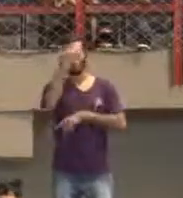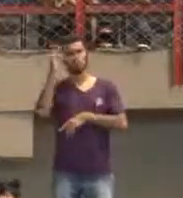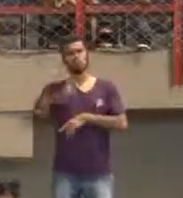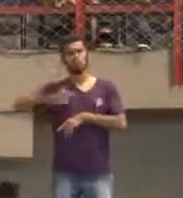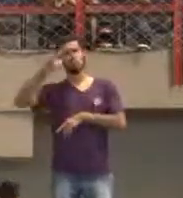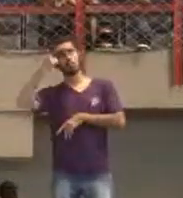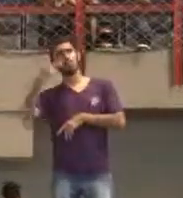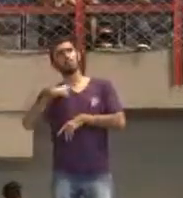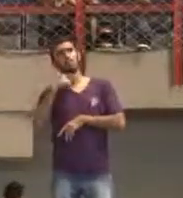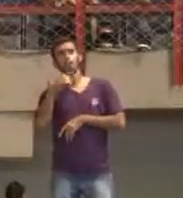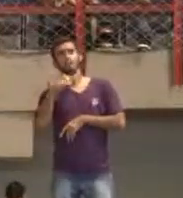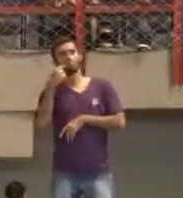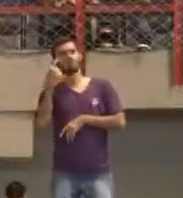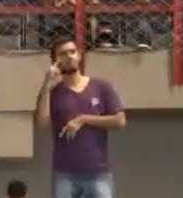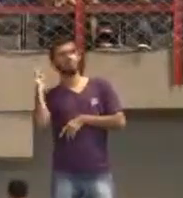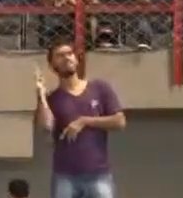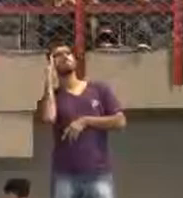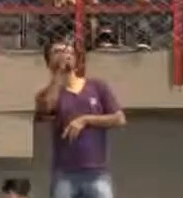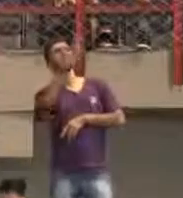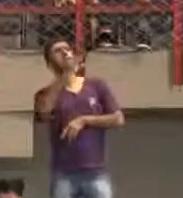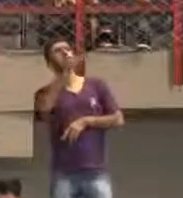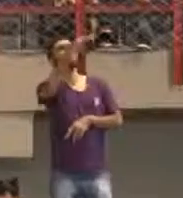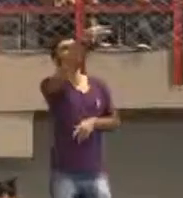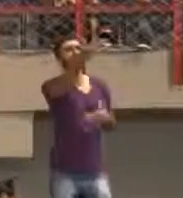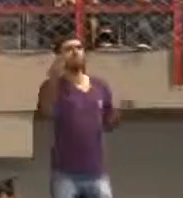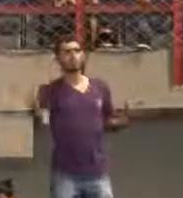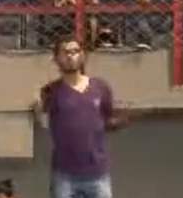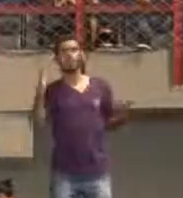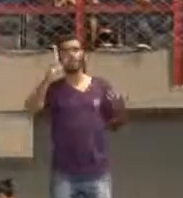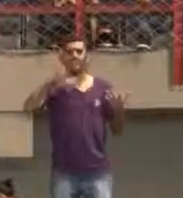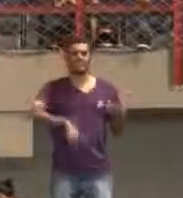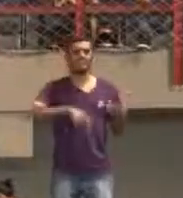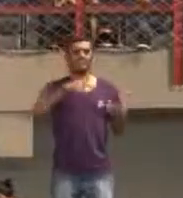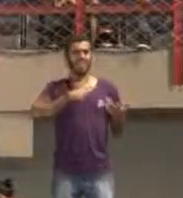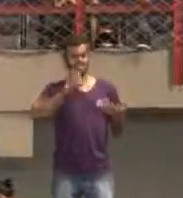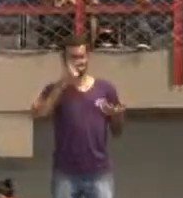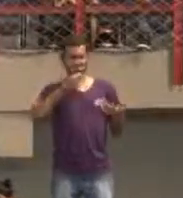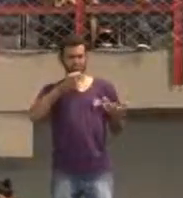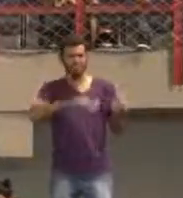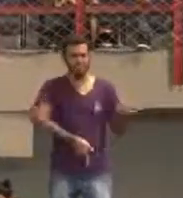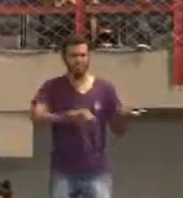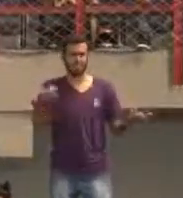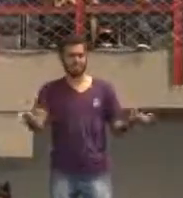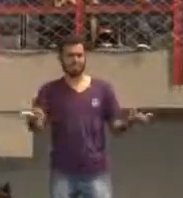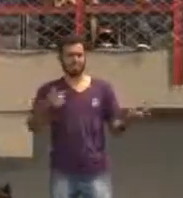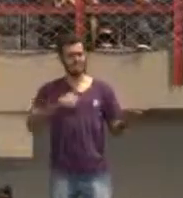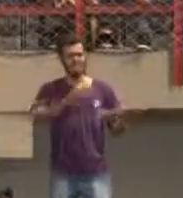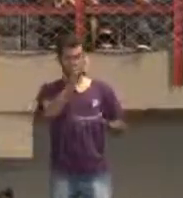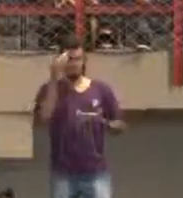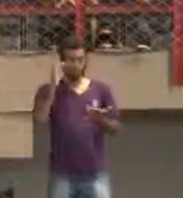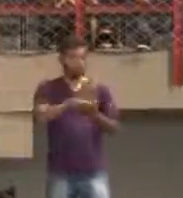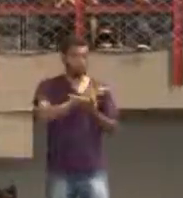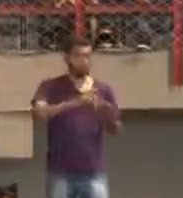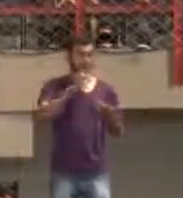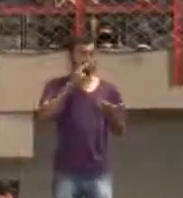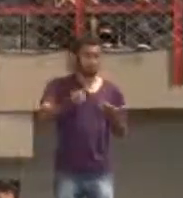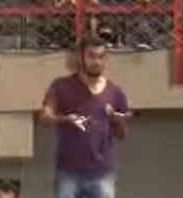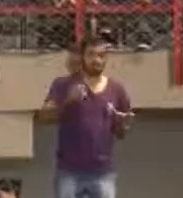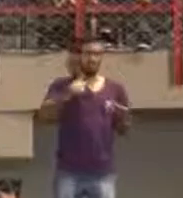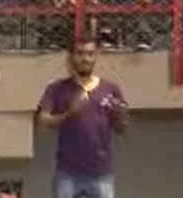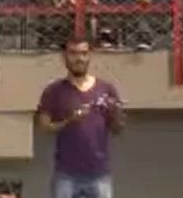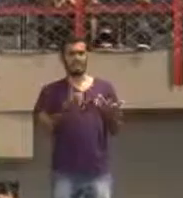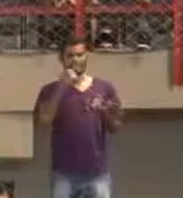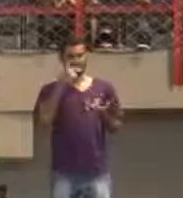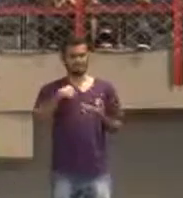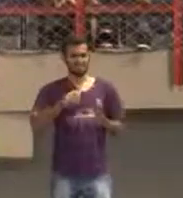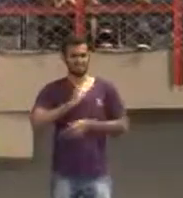novo século. Se chama pessimismo. Os ingleses vão chamar de spleen, que quer dizer tédio e melancolia.